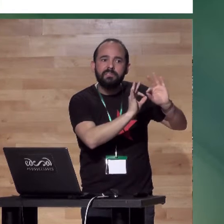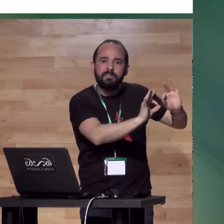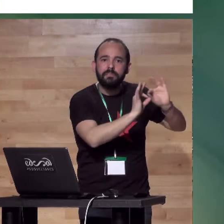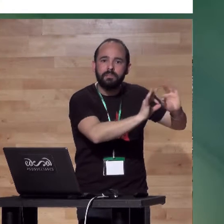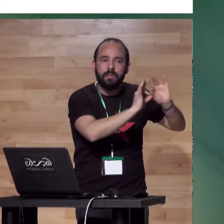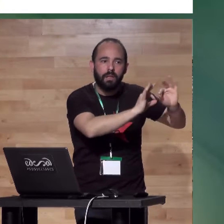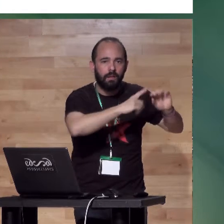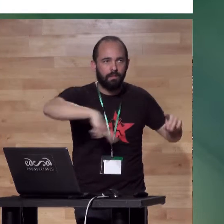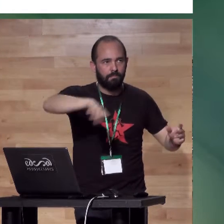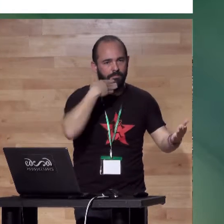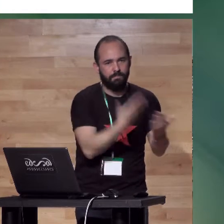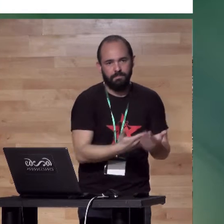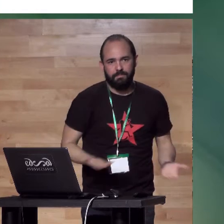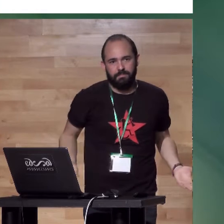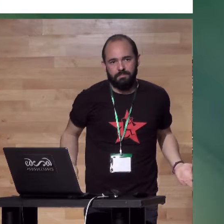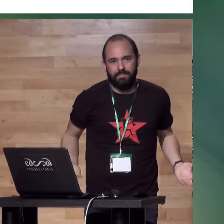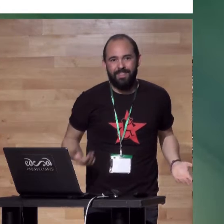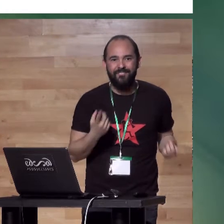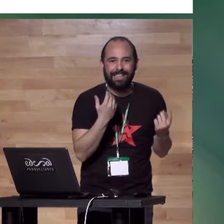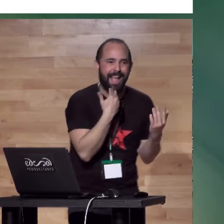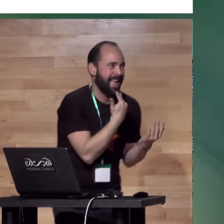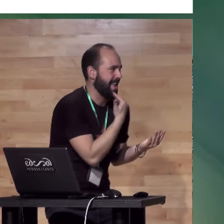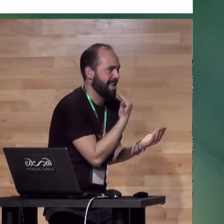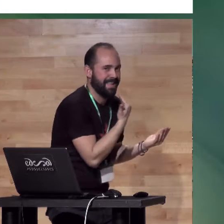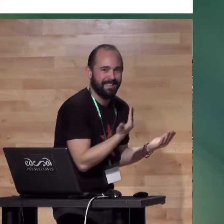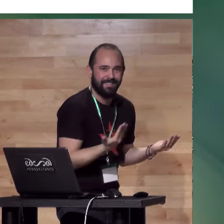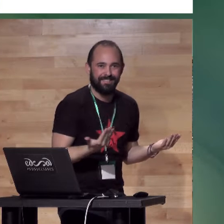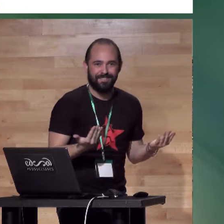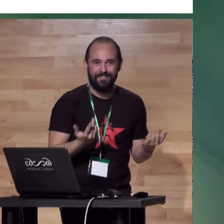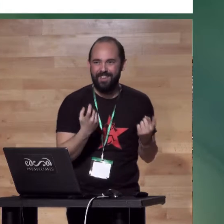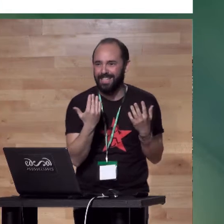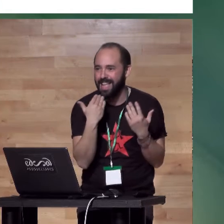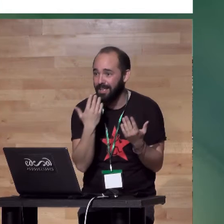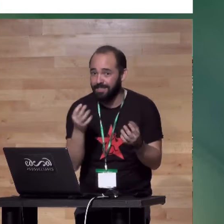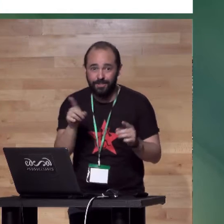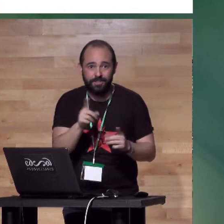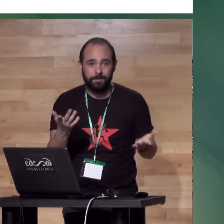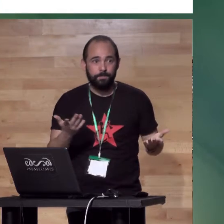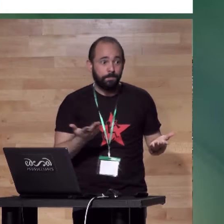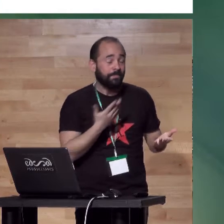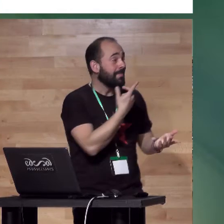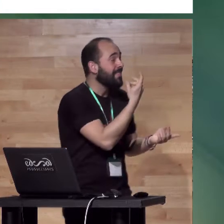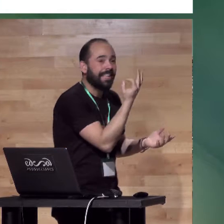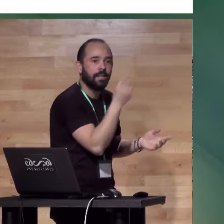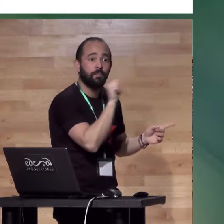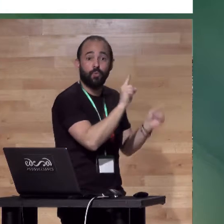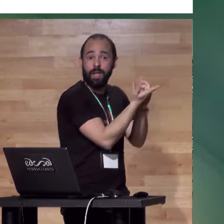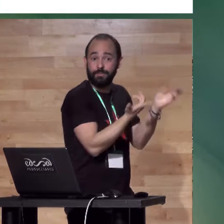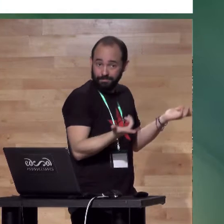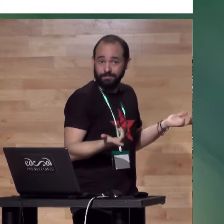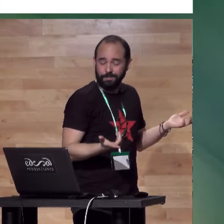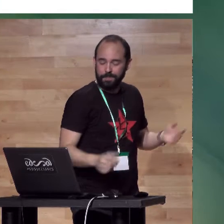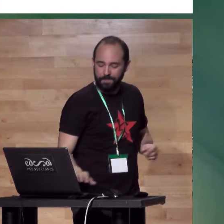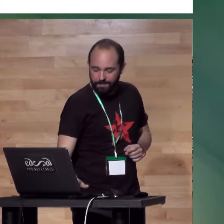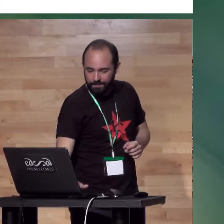La historia sigue. A ver, si sigue igual, os llegáis a aburrir. Falta algo. Le falta algo, ¿no?